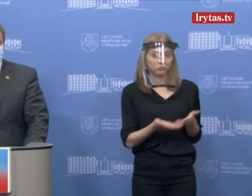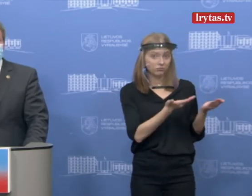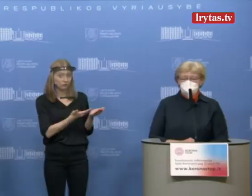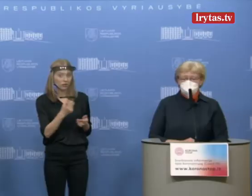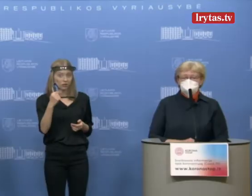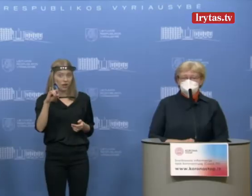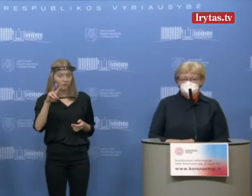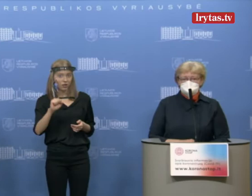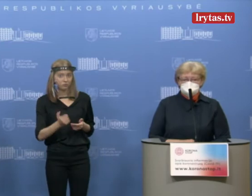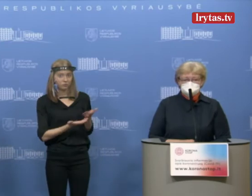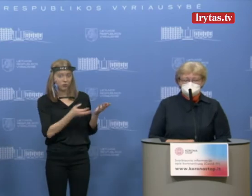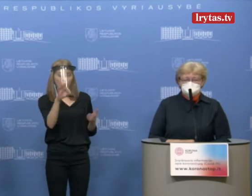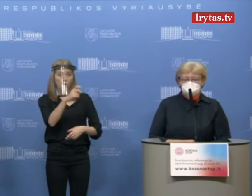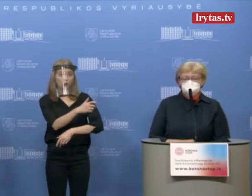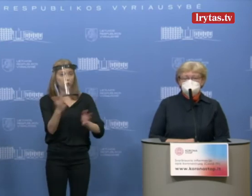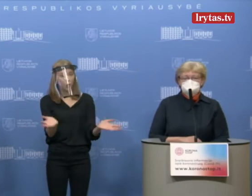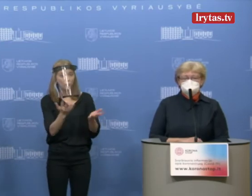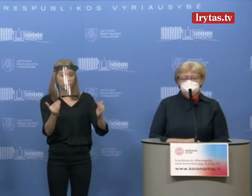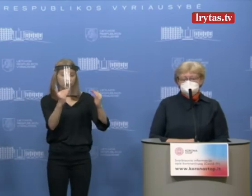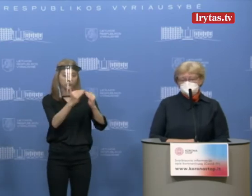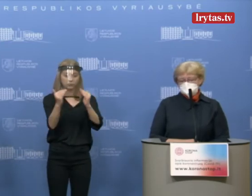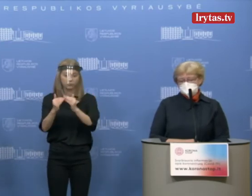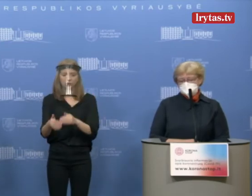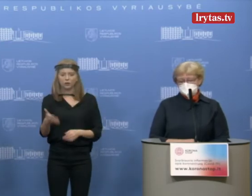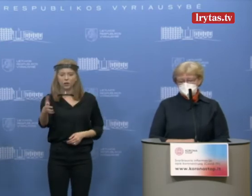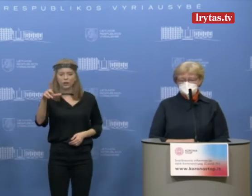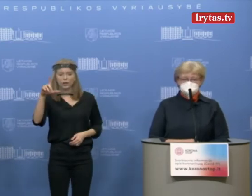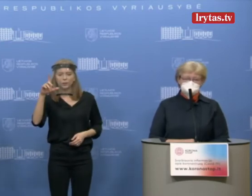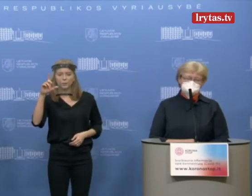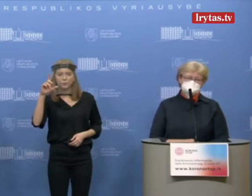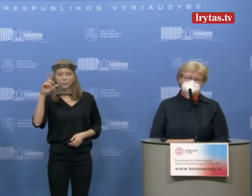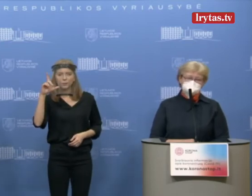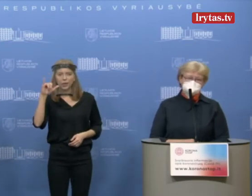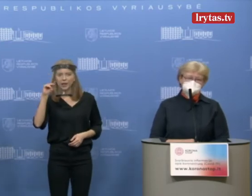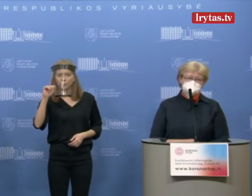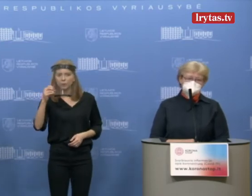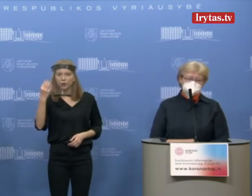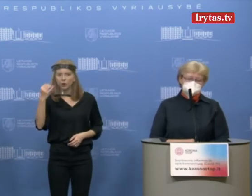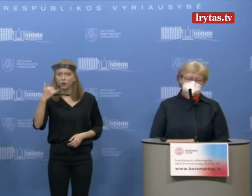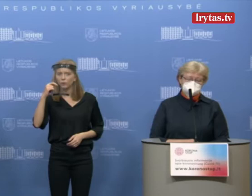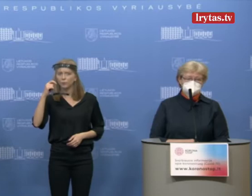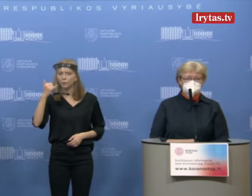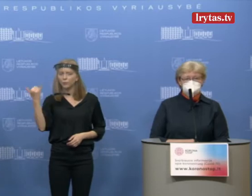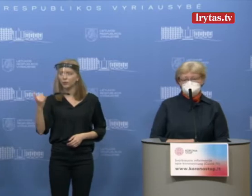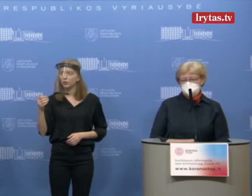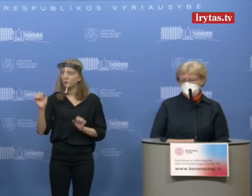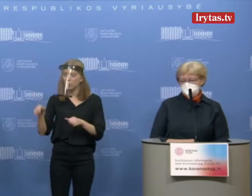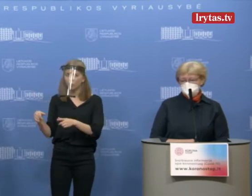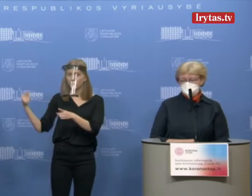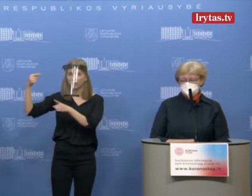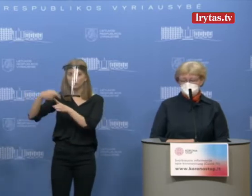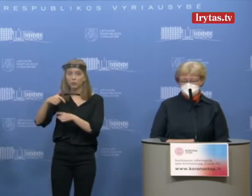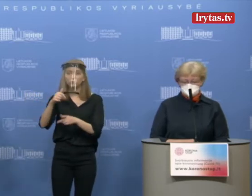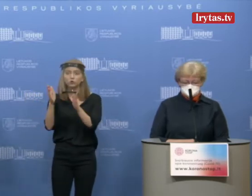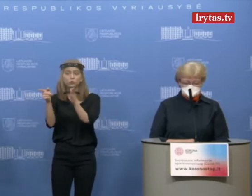jūsų tada klausimas dėl globos įsteigų. Taip. Gal galit vis dėl to papildyti, kur jūs ištyri ir ko jūs paprašėt, nesakot, kad